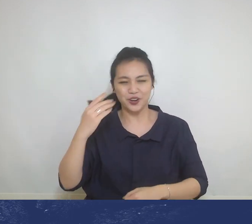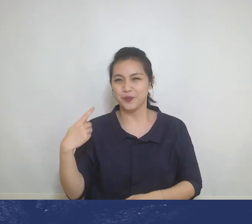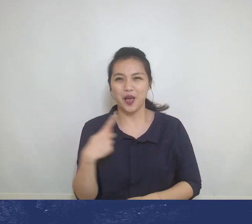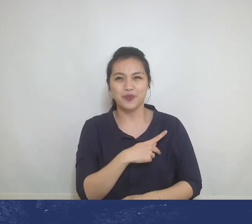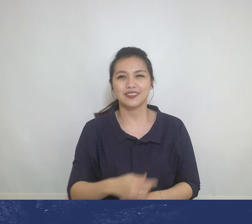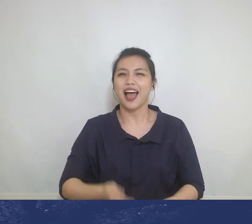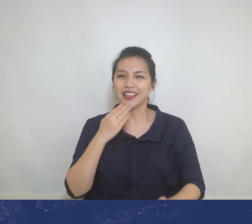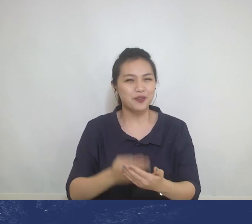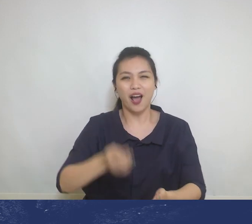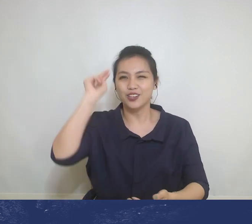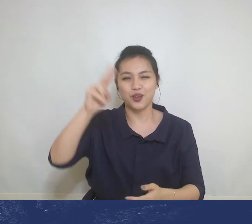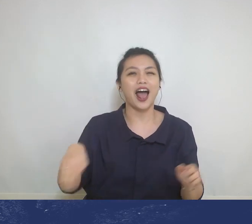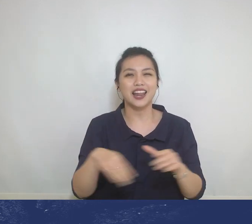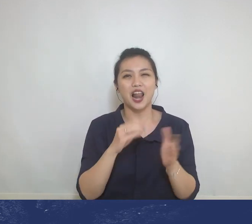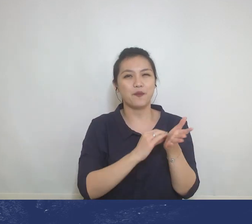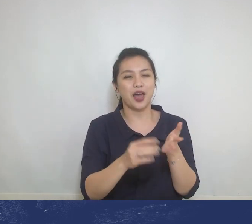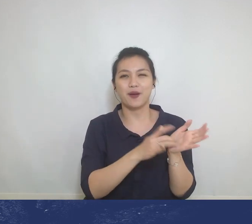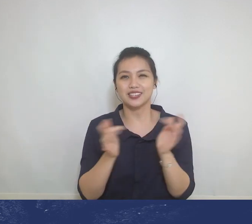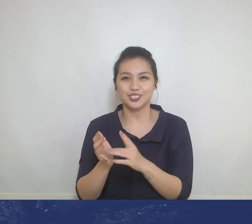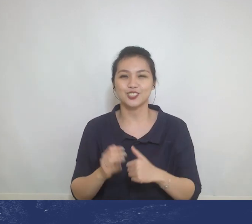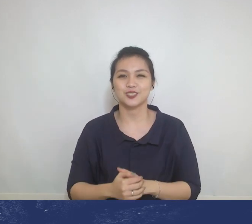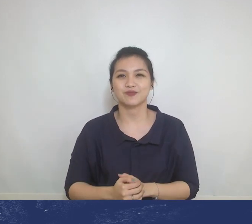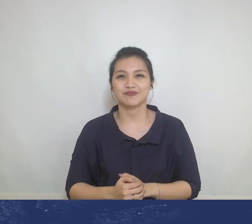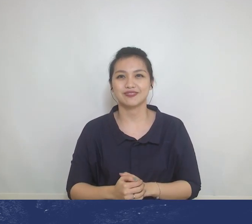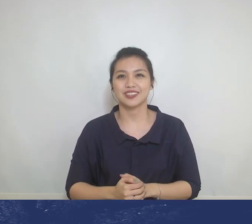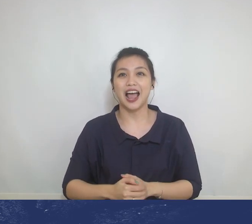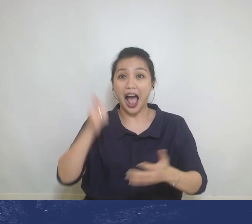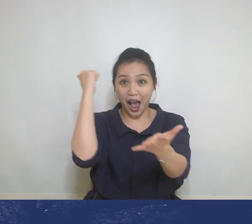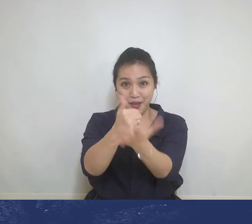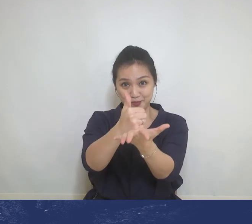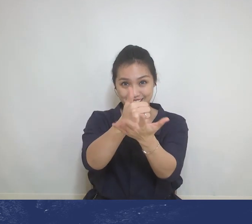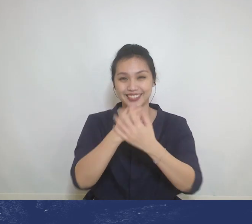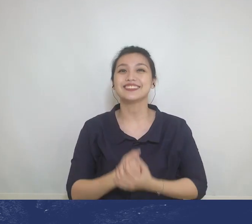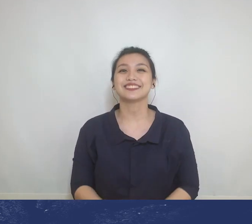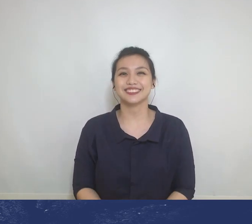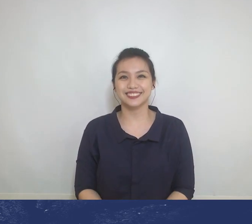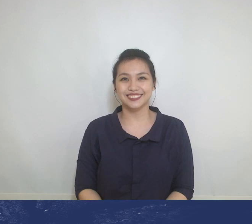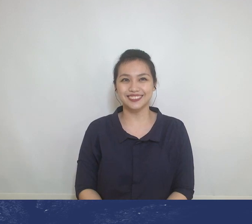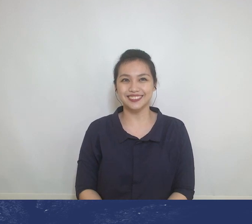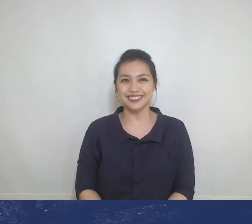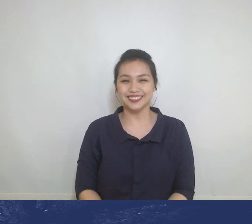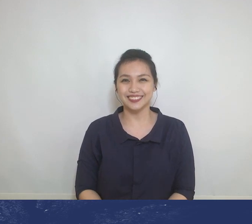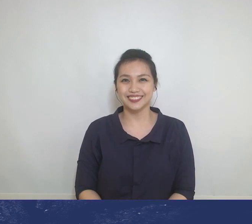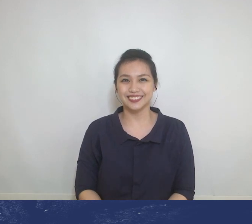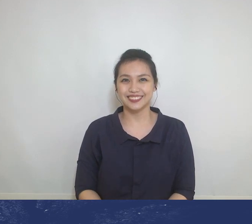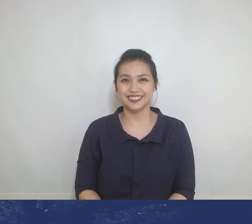akhir hidup mereka. Terima kasih Yesus, dalam nama Tuhan Yesus. Amin.